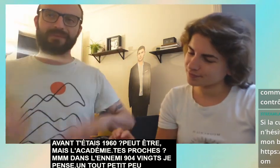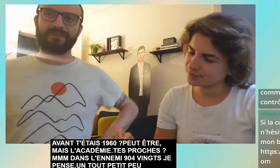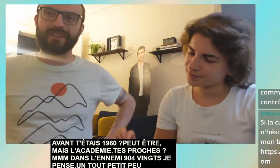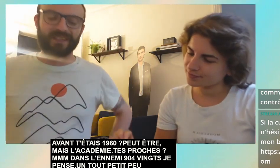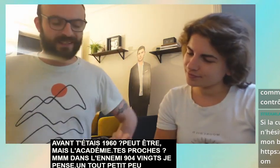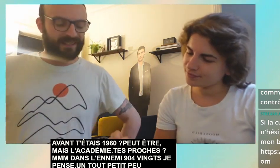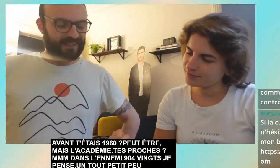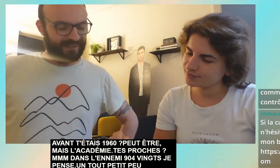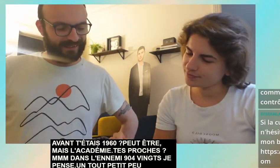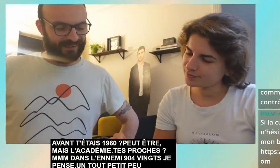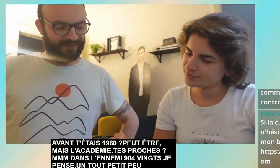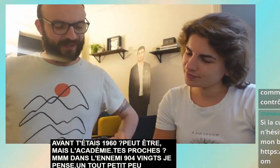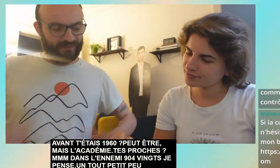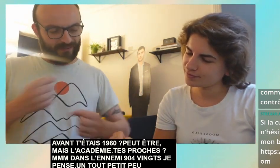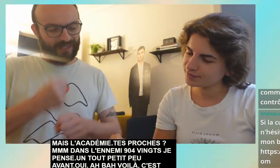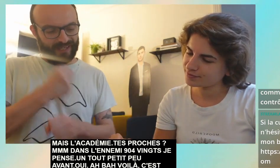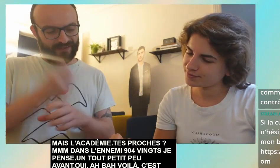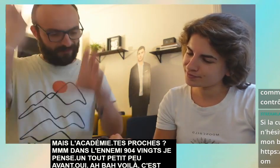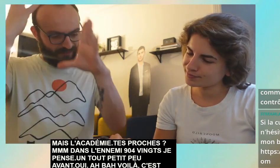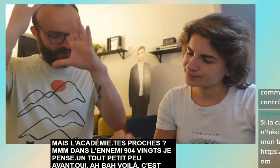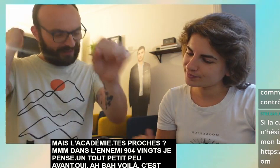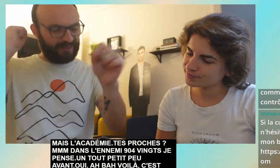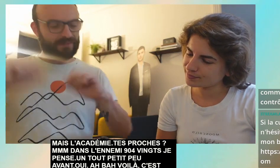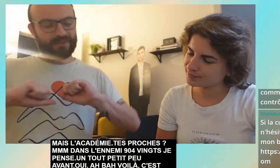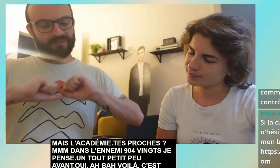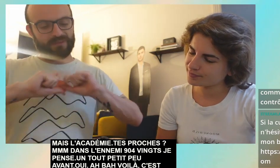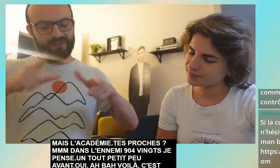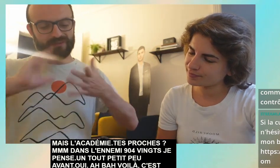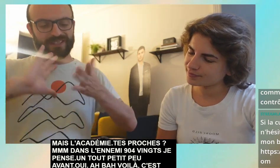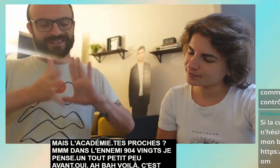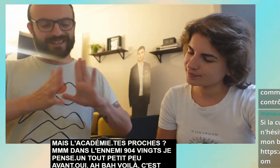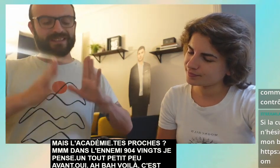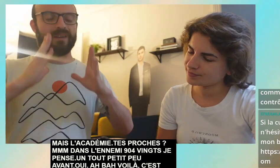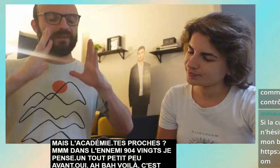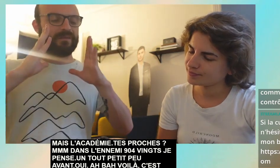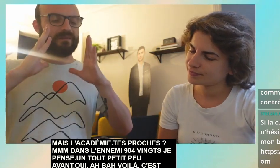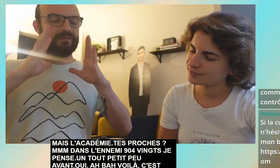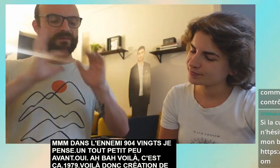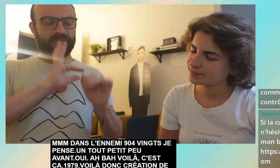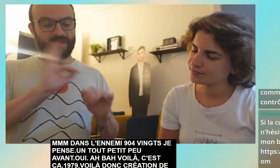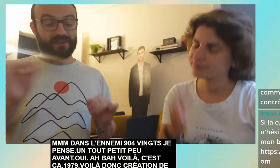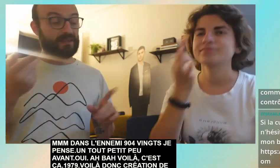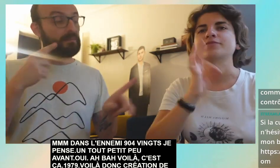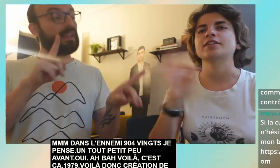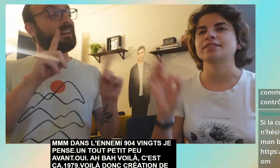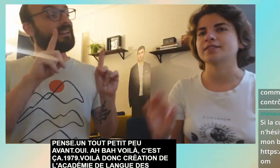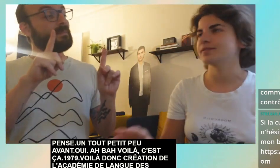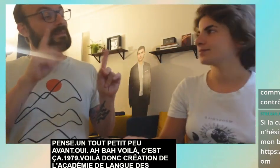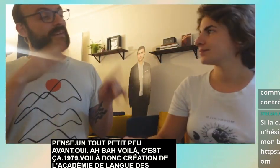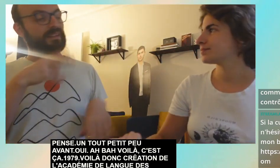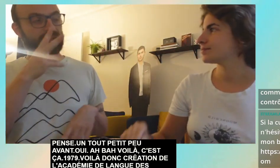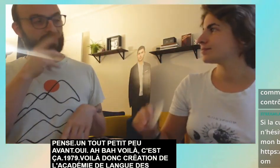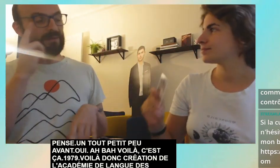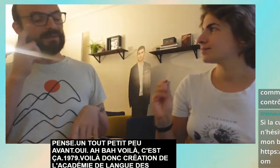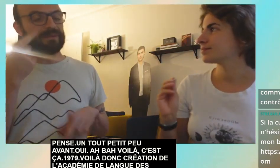1979. Voilà, donc création de l'Académie de langue des signes française. Mais c'est très marrant parce que du coup,